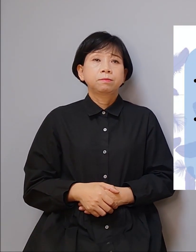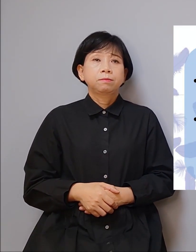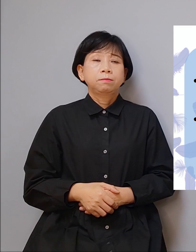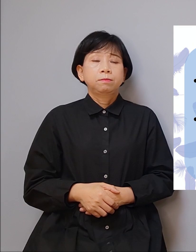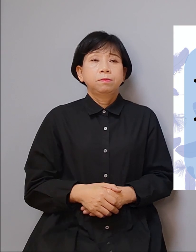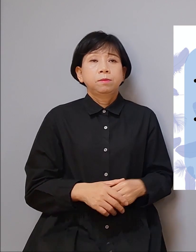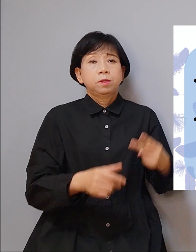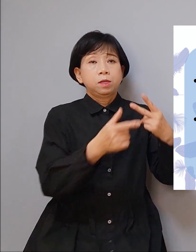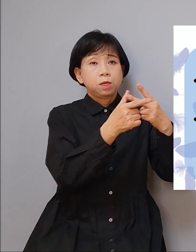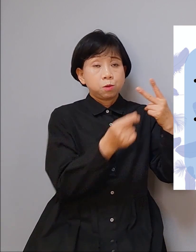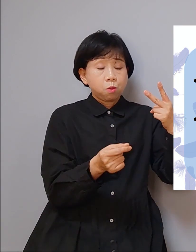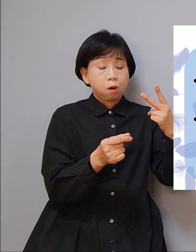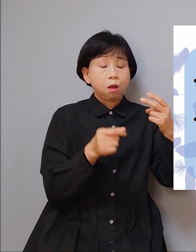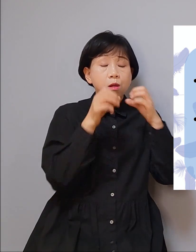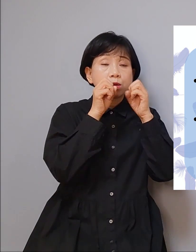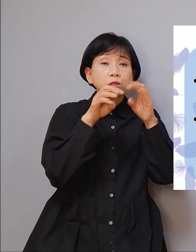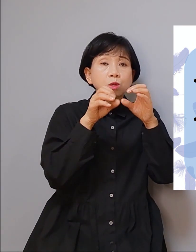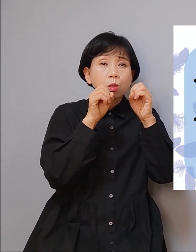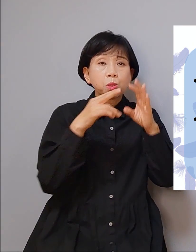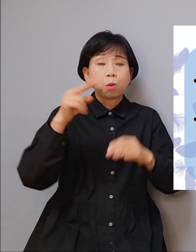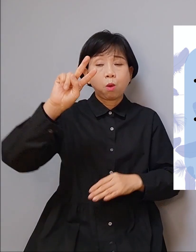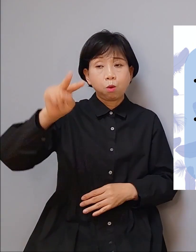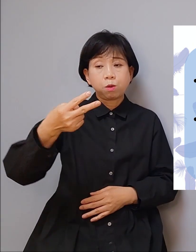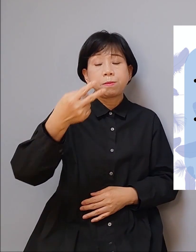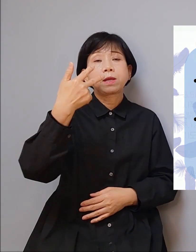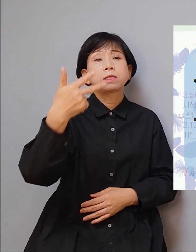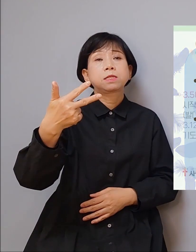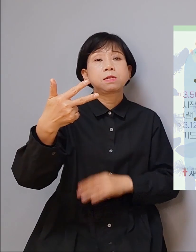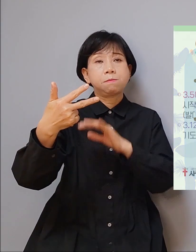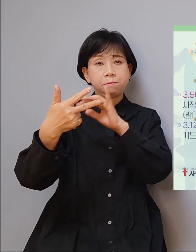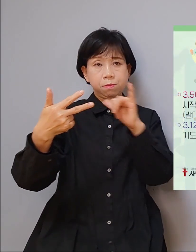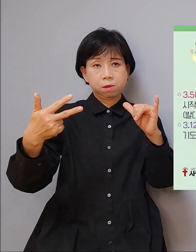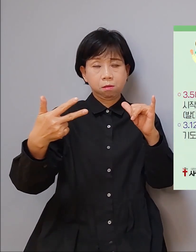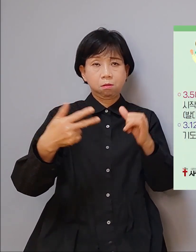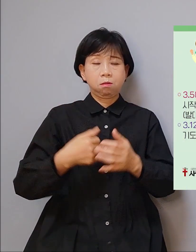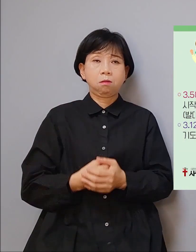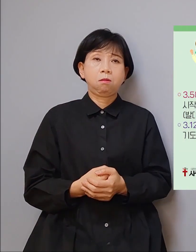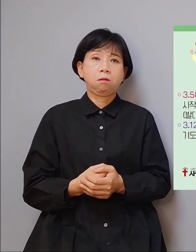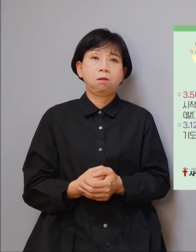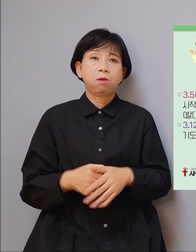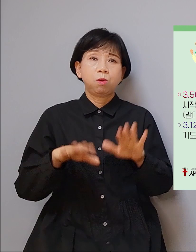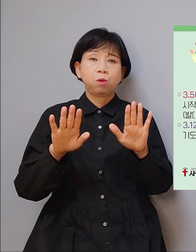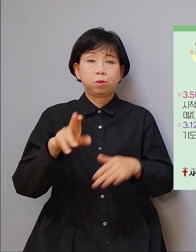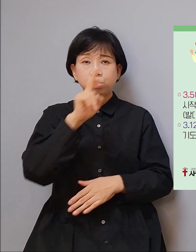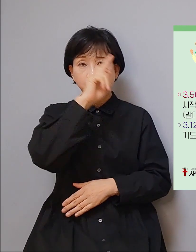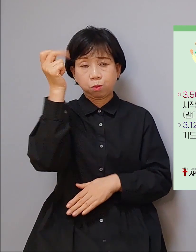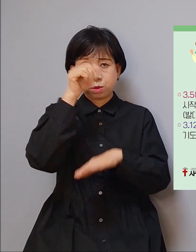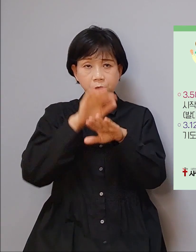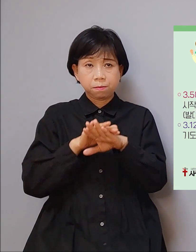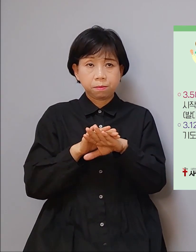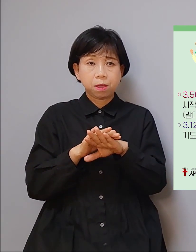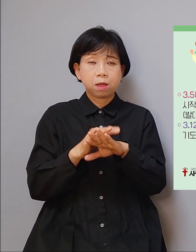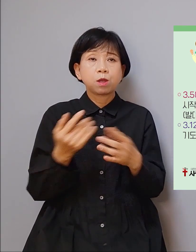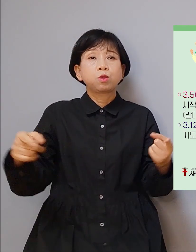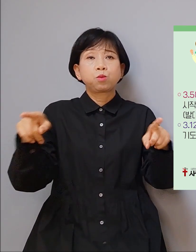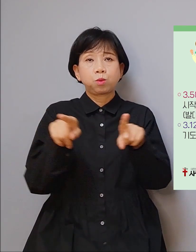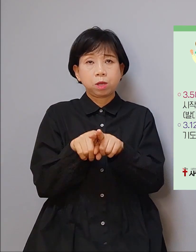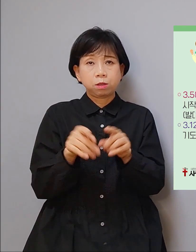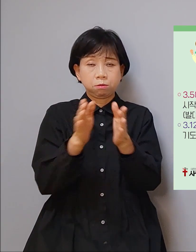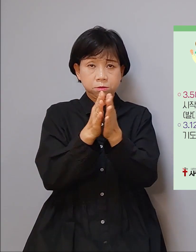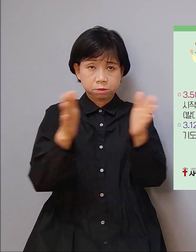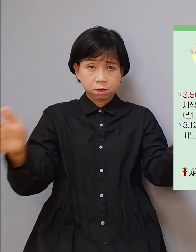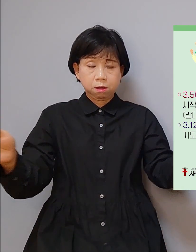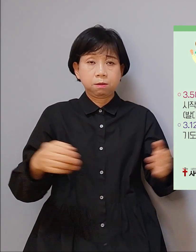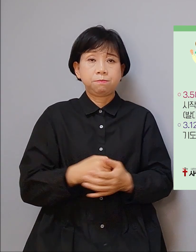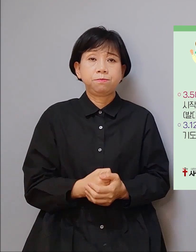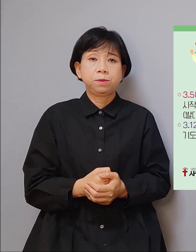2월에 207명의 전도자가 2088명에게 복음을 전했습니다. 오늘 오후 예배에 투게더 시장 예배가 있습니다.